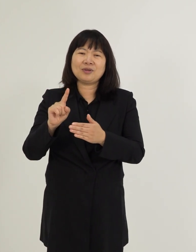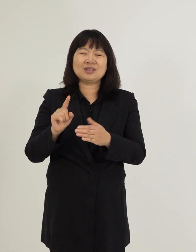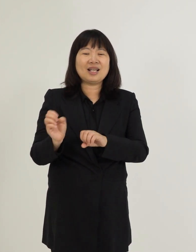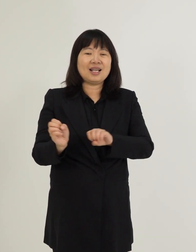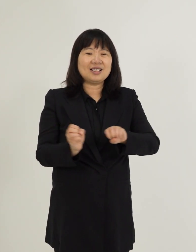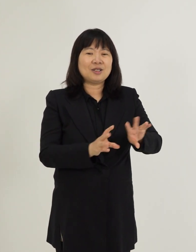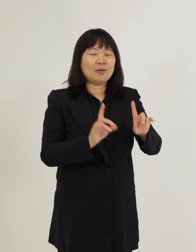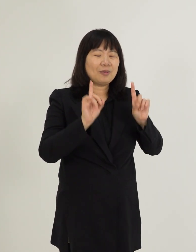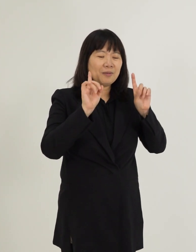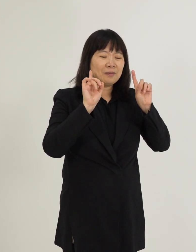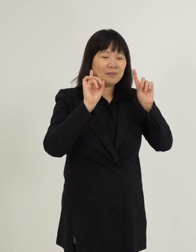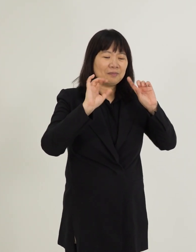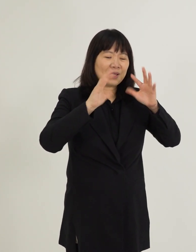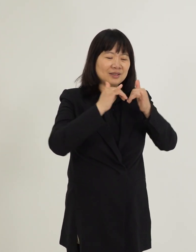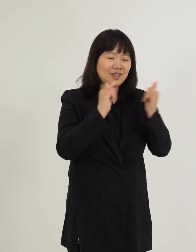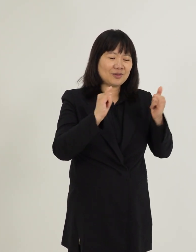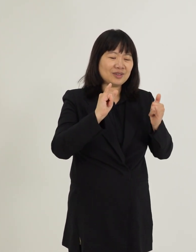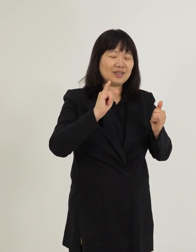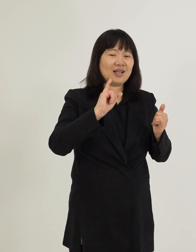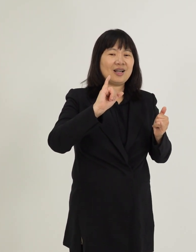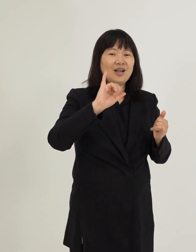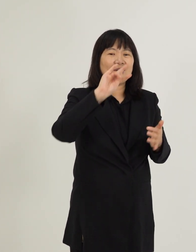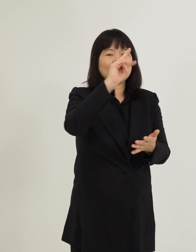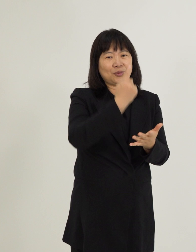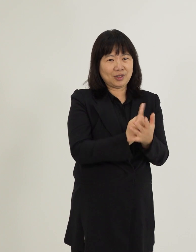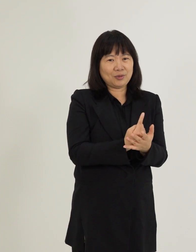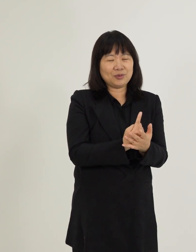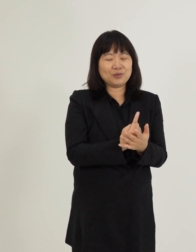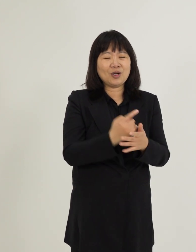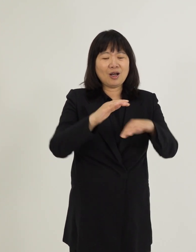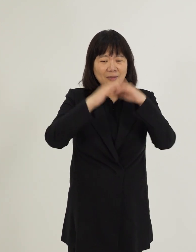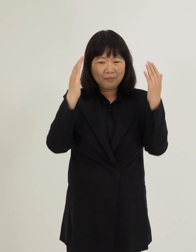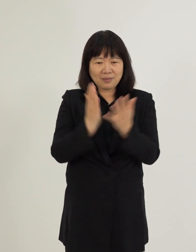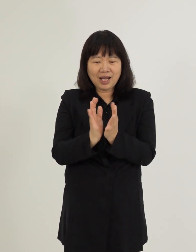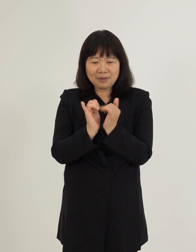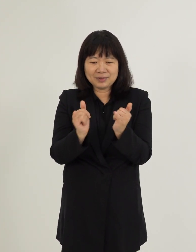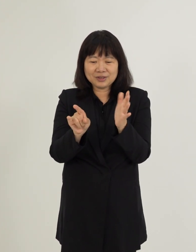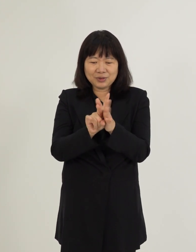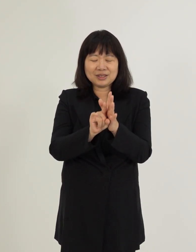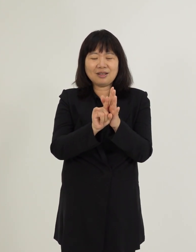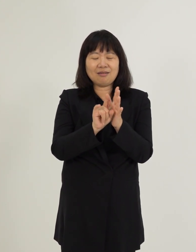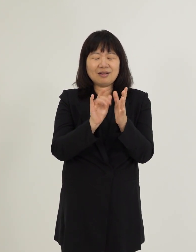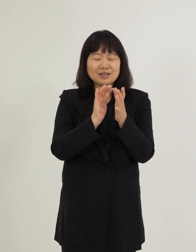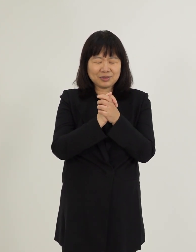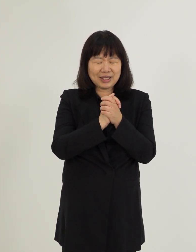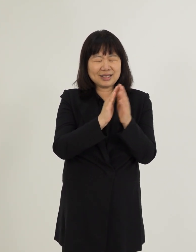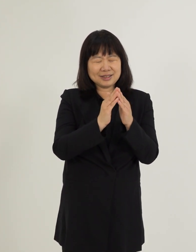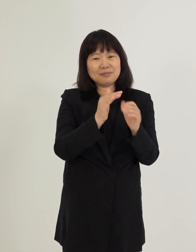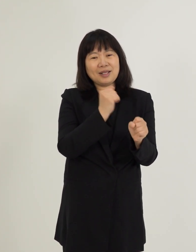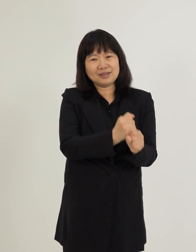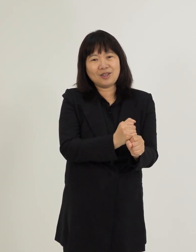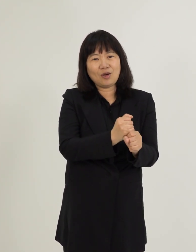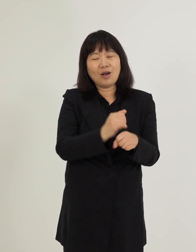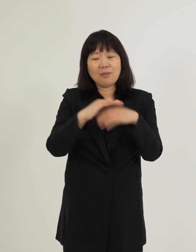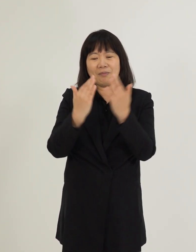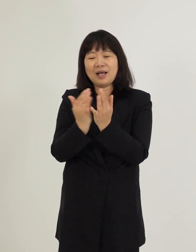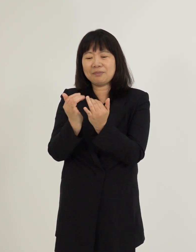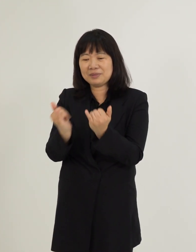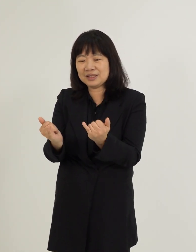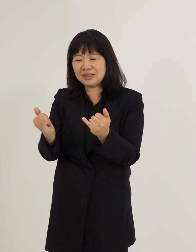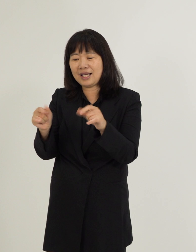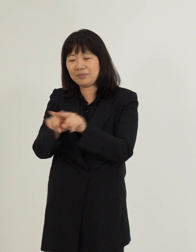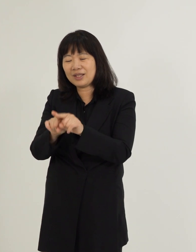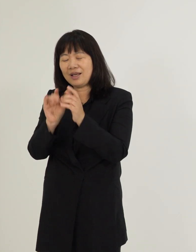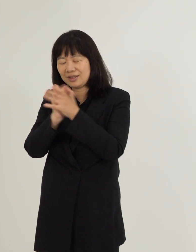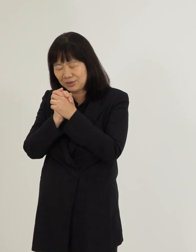집으로 만드는 거라고요. 만민을 위하여 기도하는 집으로 만드는 거라고요. 모두가 한 입으로